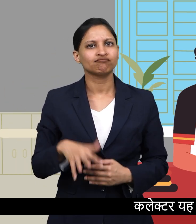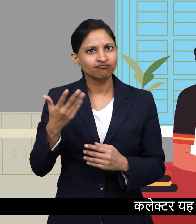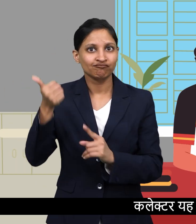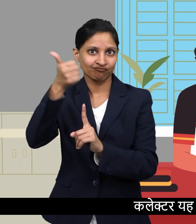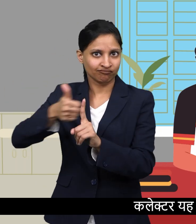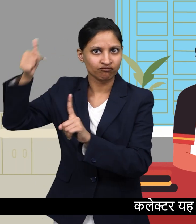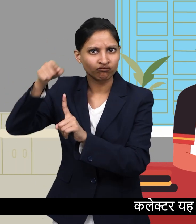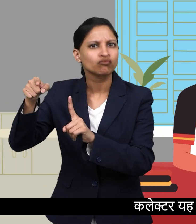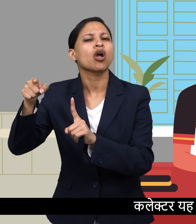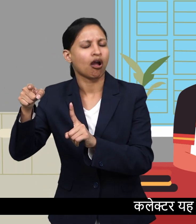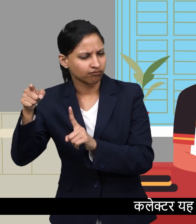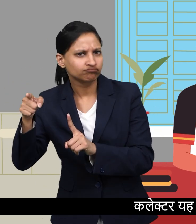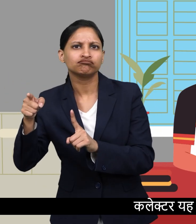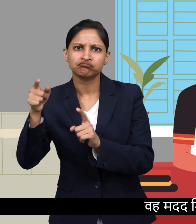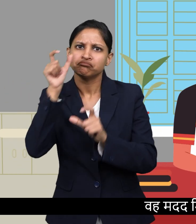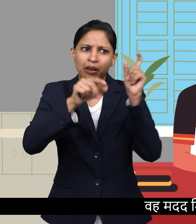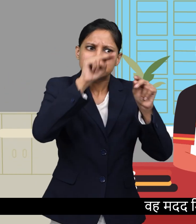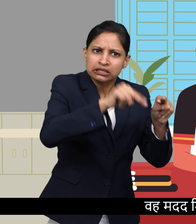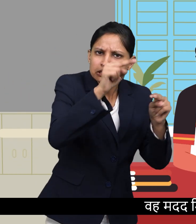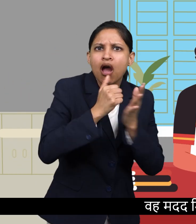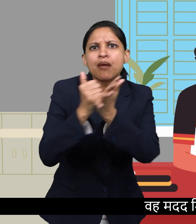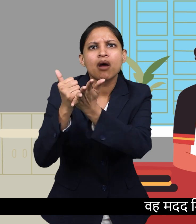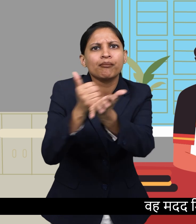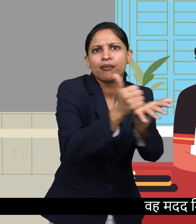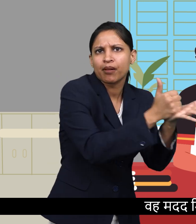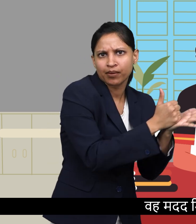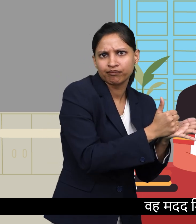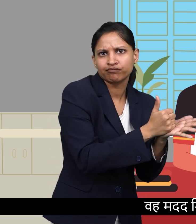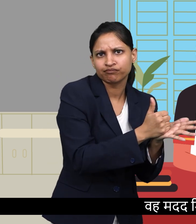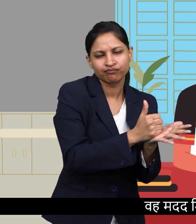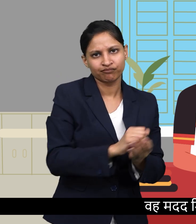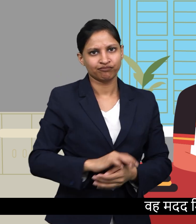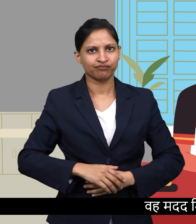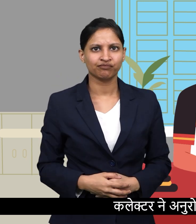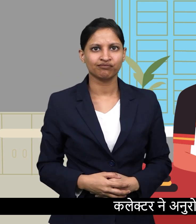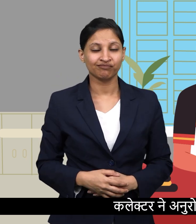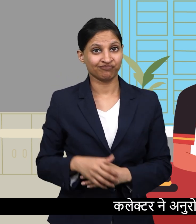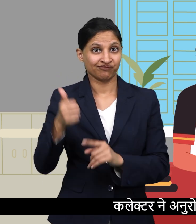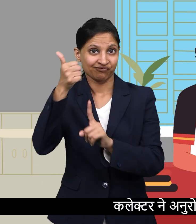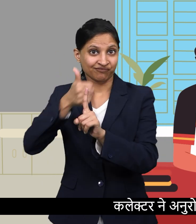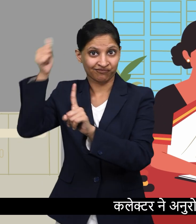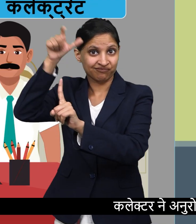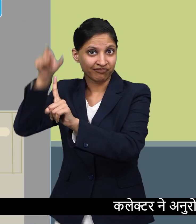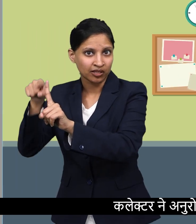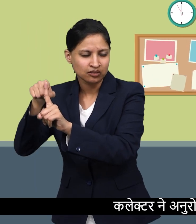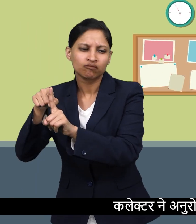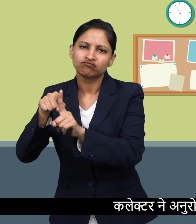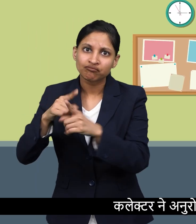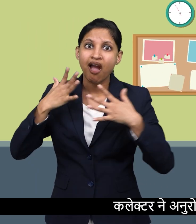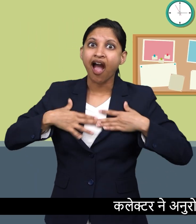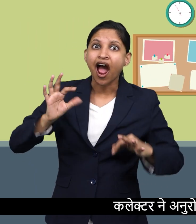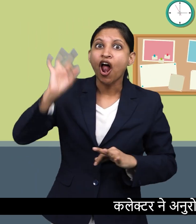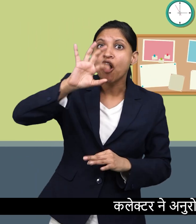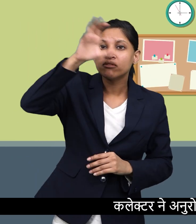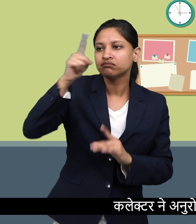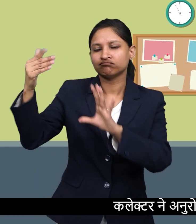कलेक्टर ये सुनिश्चित करता है कि लोगों को वह मदद मिले जिसकी उन्हें जरूरत है। कलेक्टर ने अनुरोध स्वास्थ्य अधिकारी को